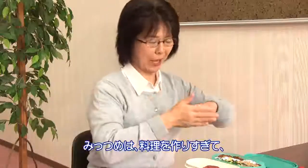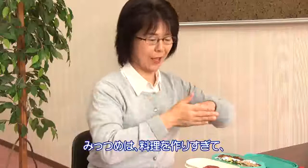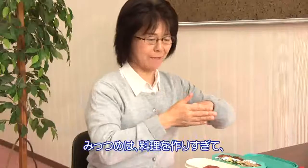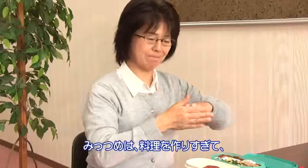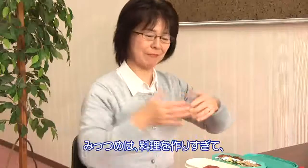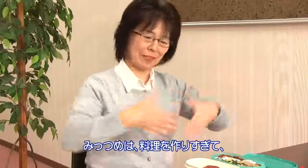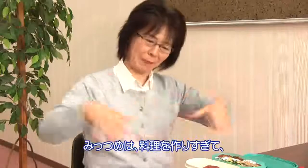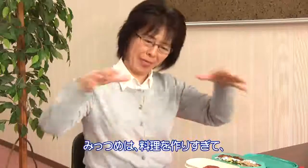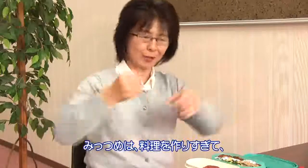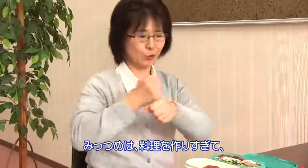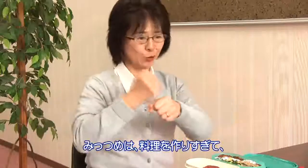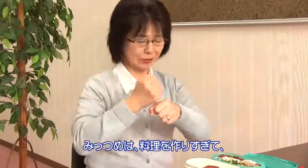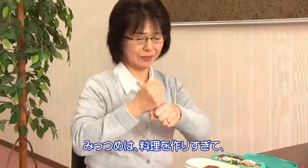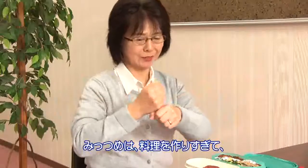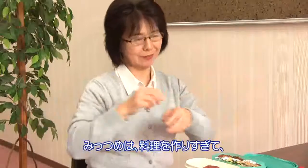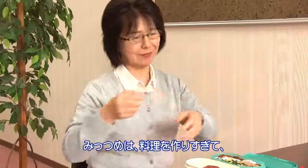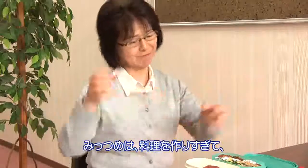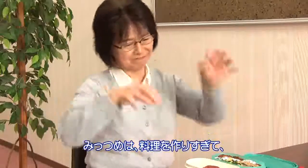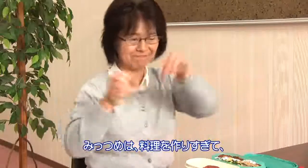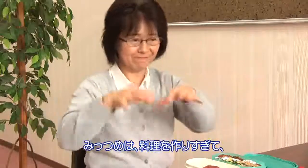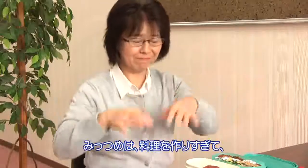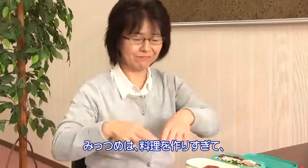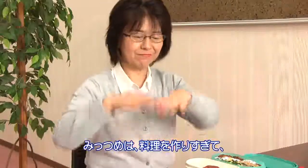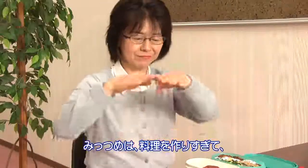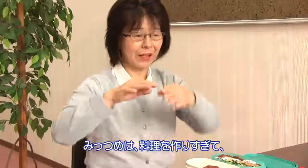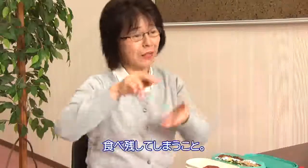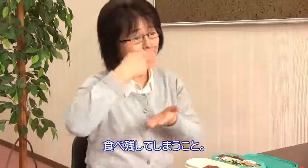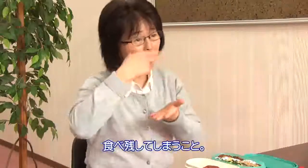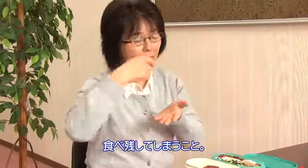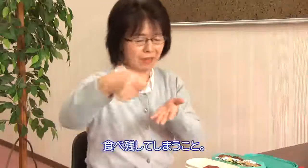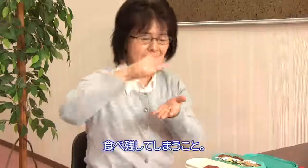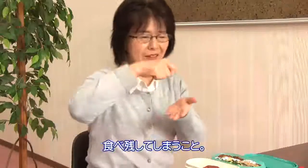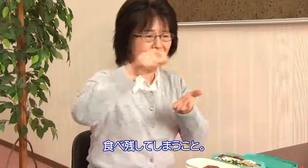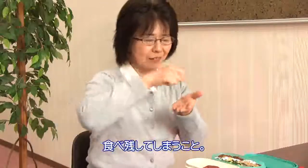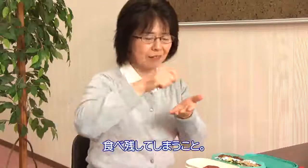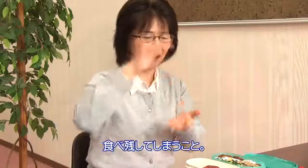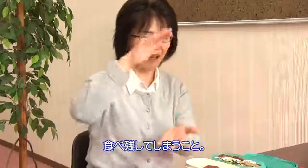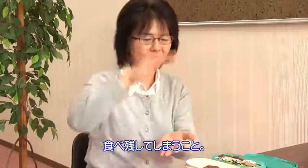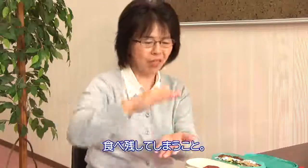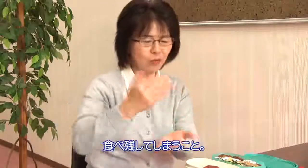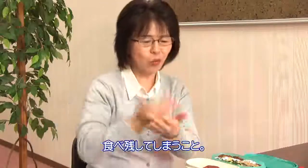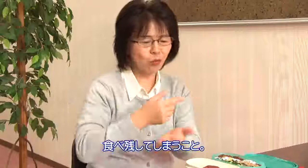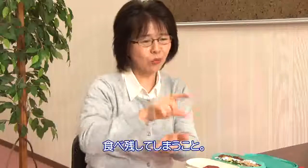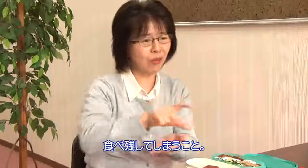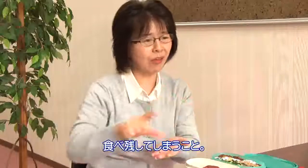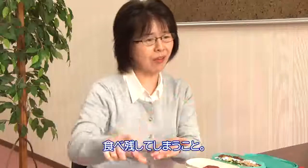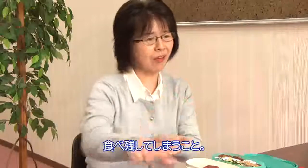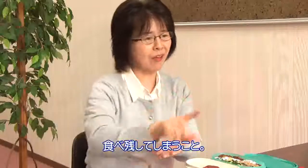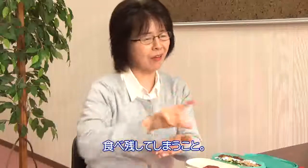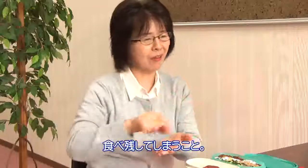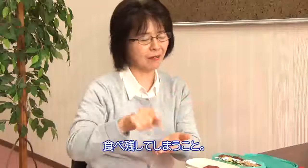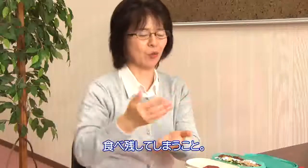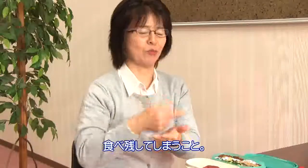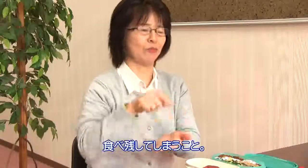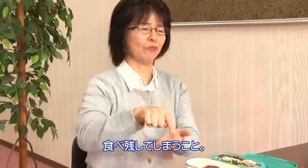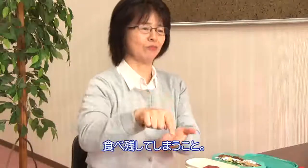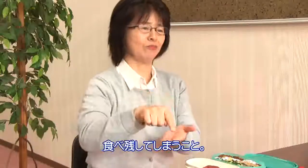料理をした後学べとかねいろいろつくたくさん作ってでその食べ残し